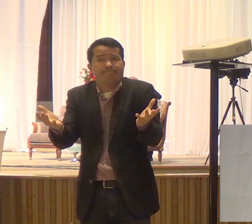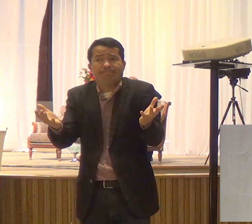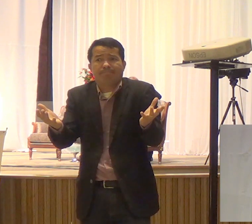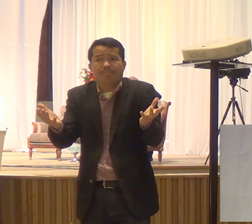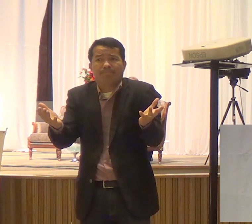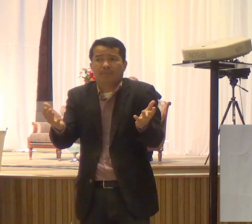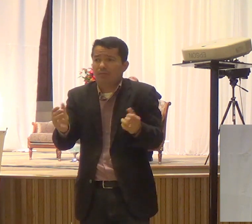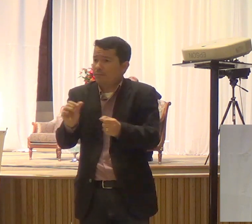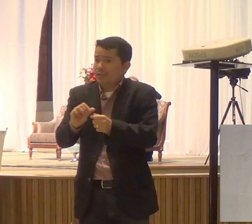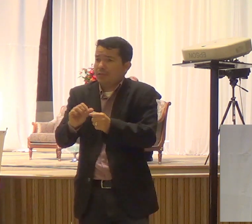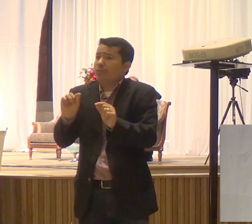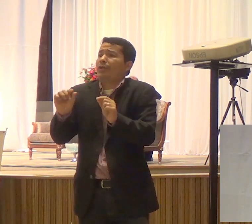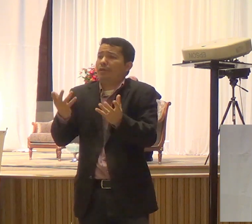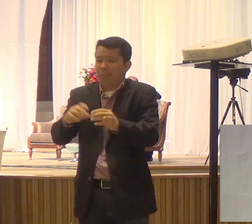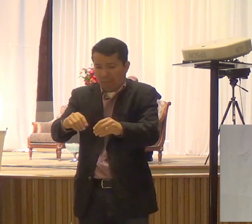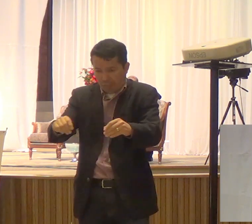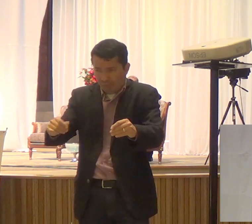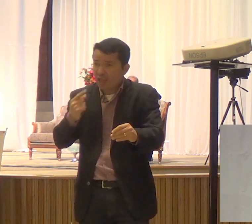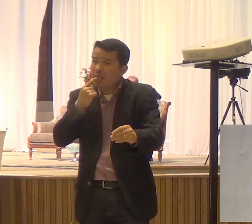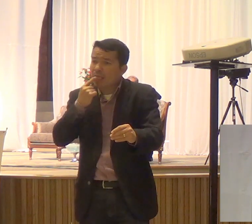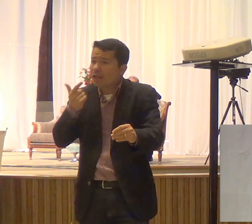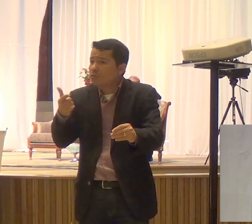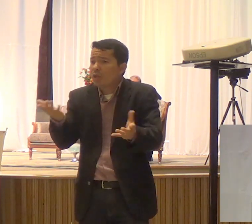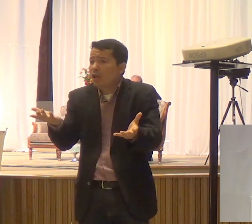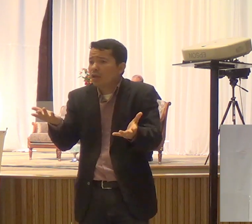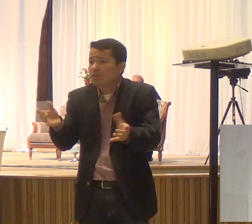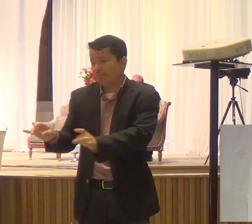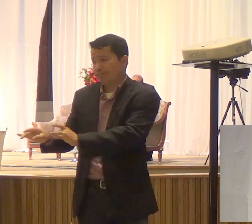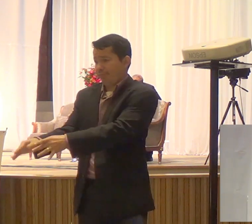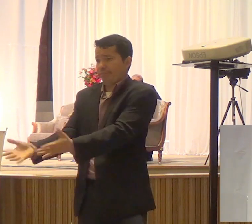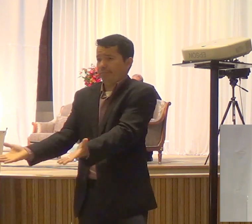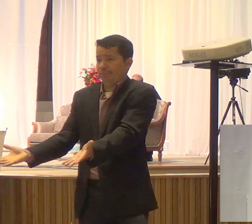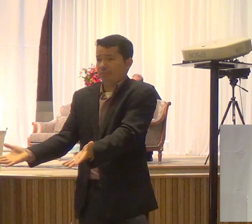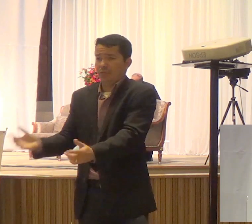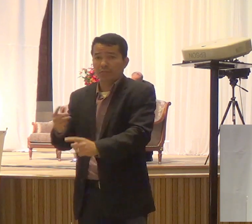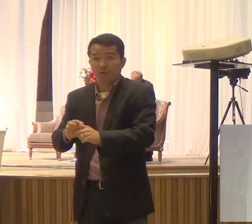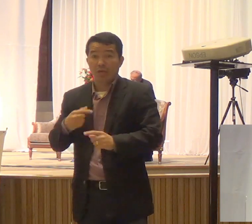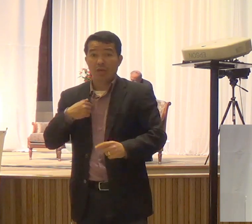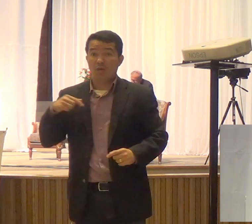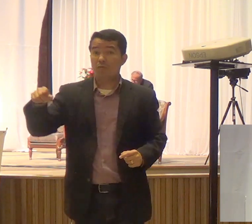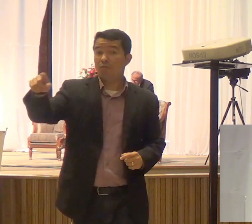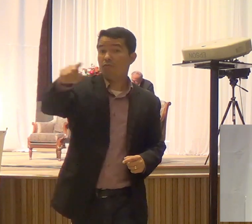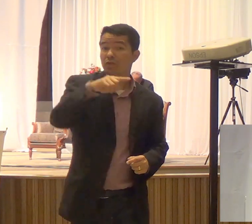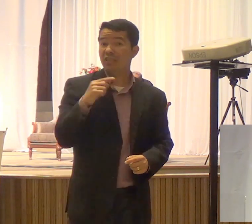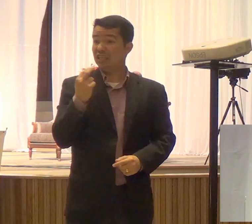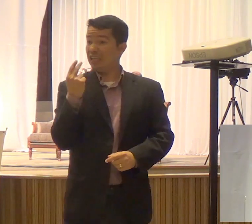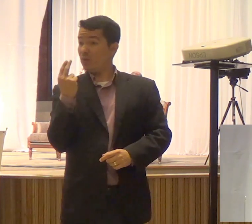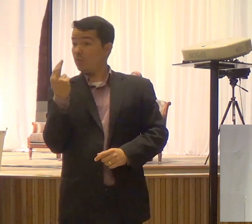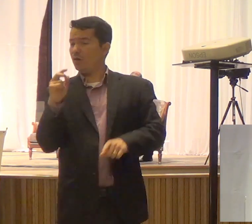homens. Pisado pelos homens. Sal que não salga, não tem